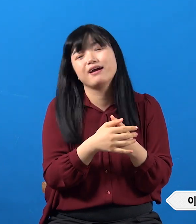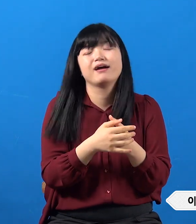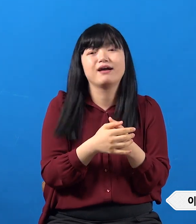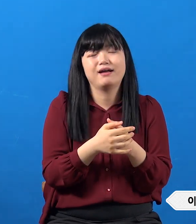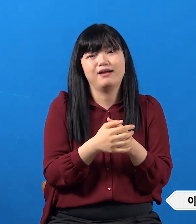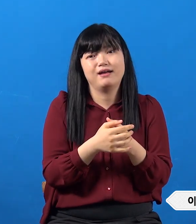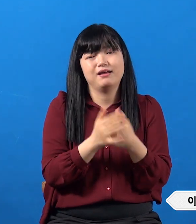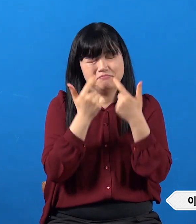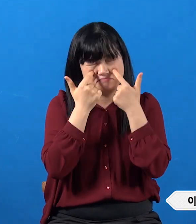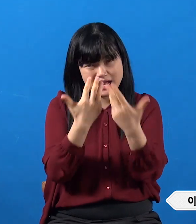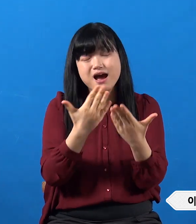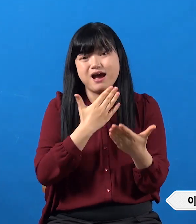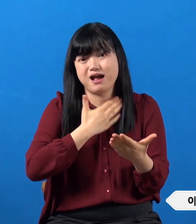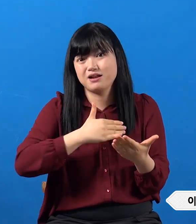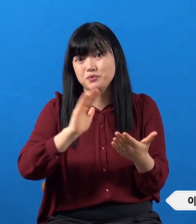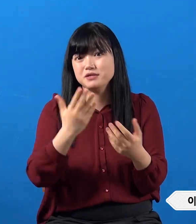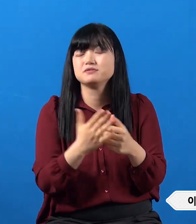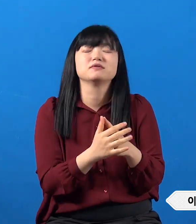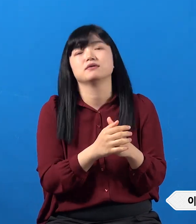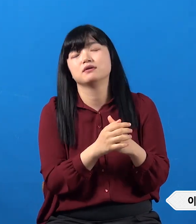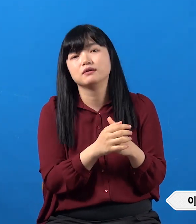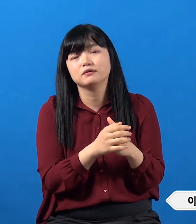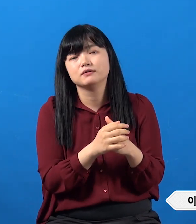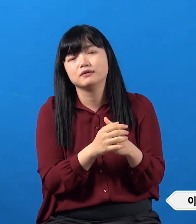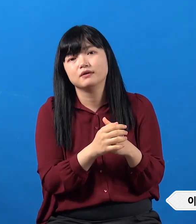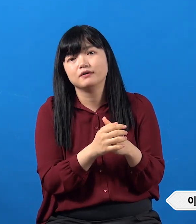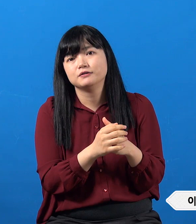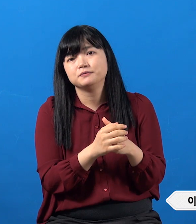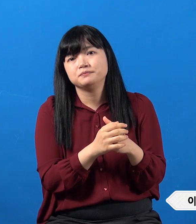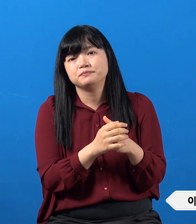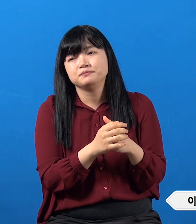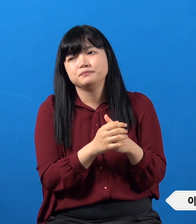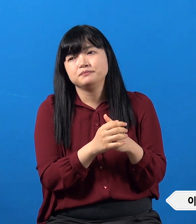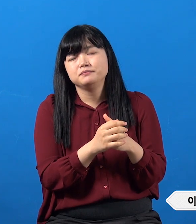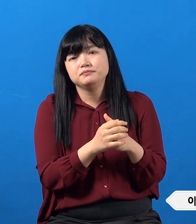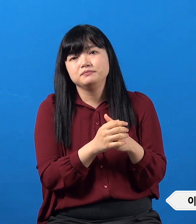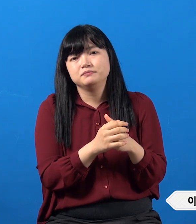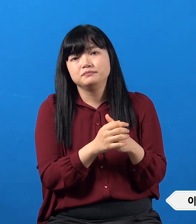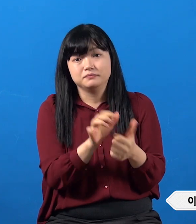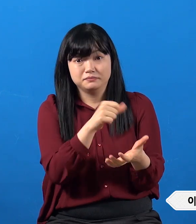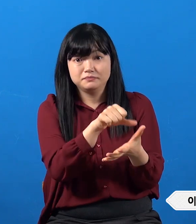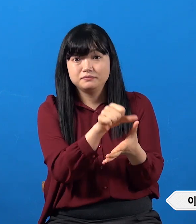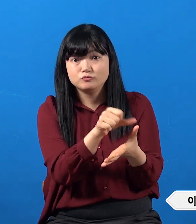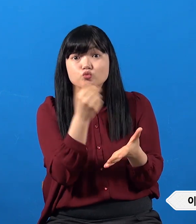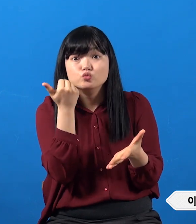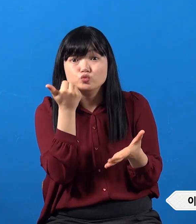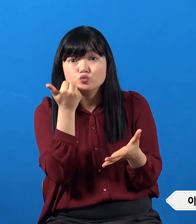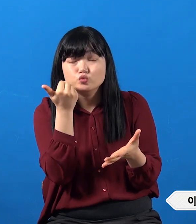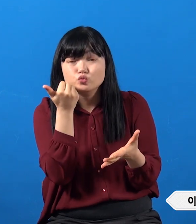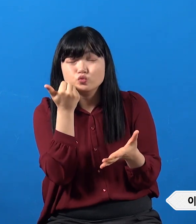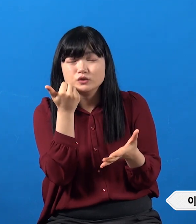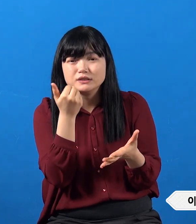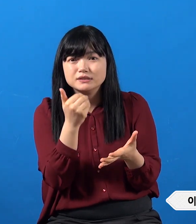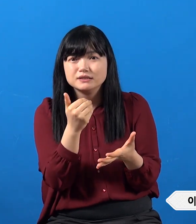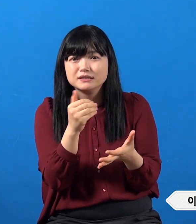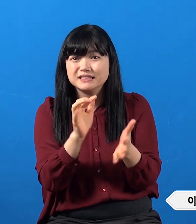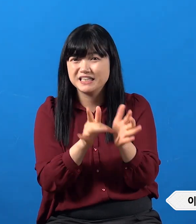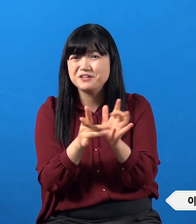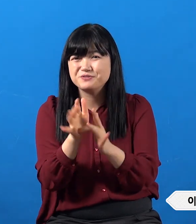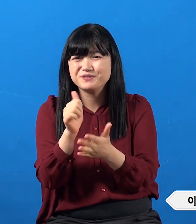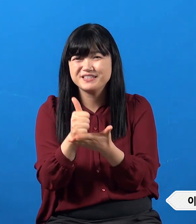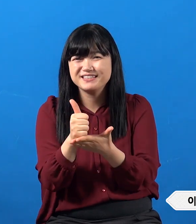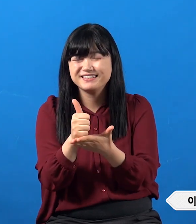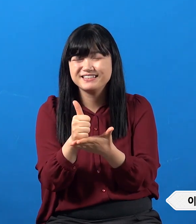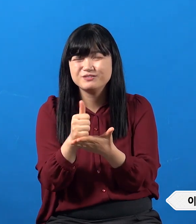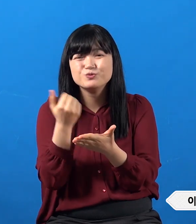있었는지 스스로 명백하게 드러나지 않습니까? 자, 맏아들, 예수님이 그 당시에 누구